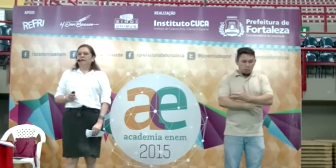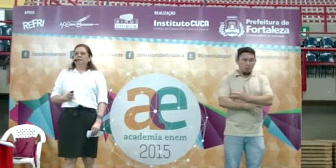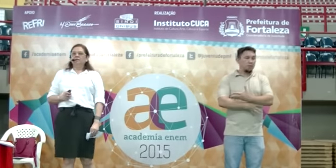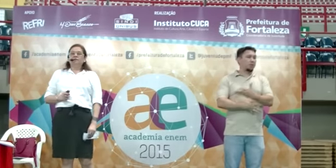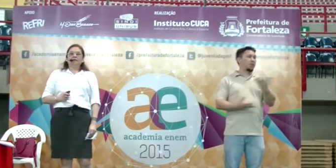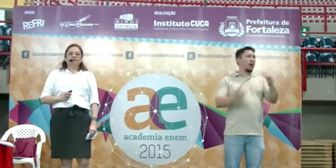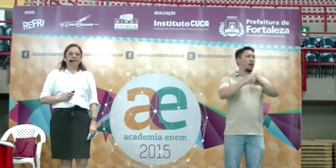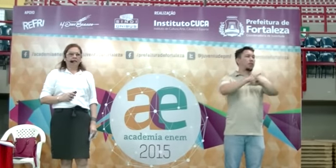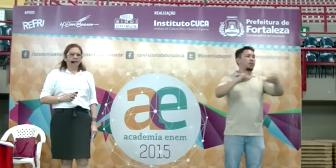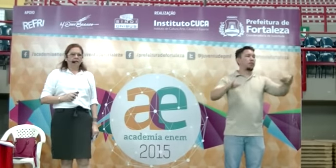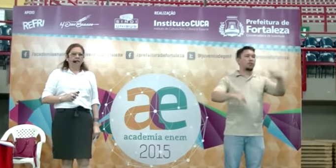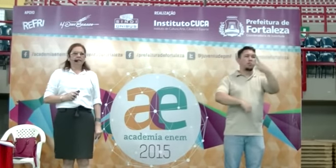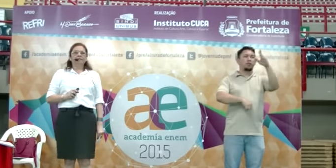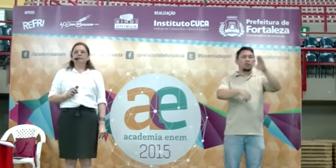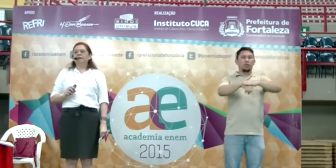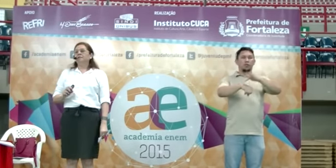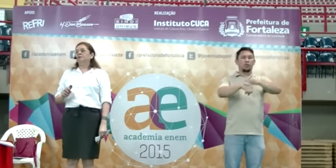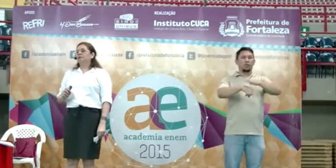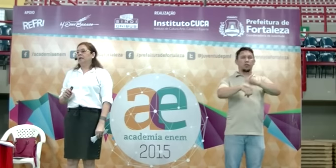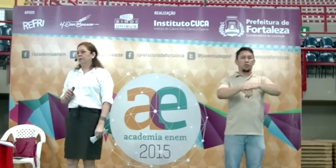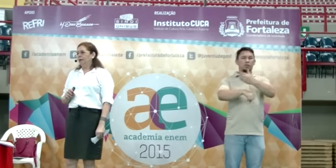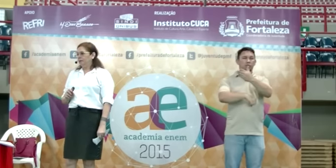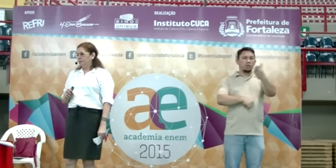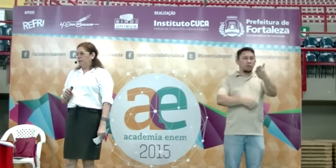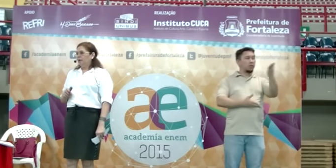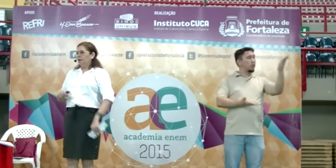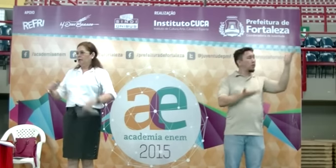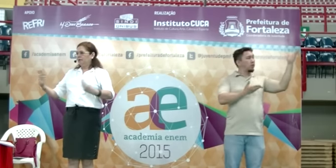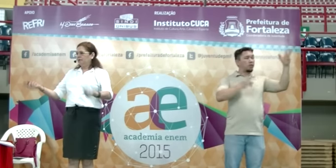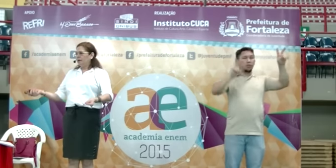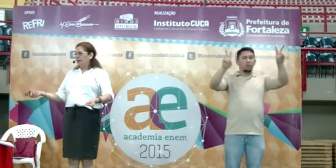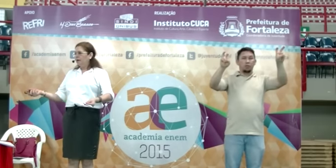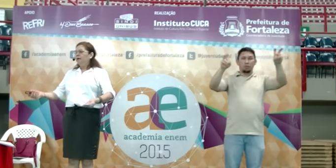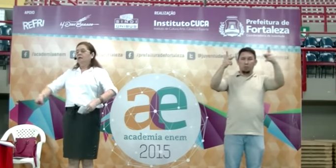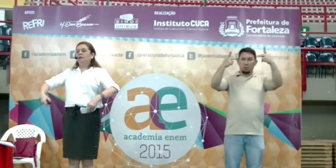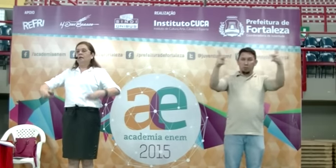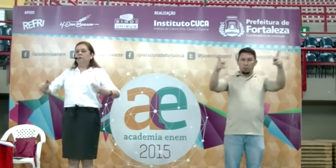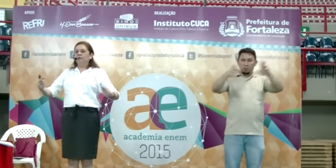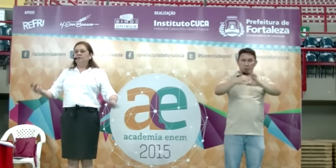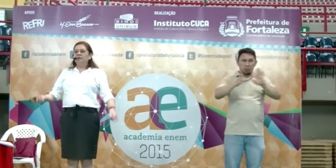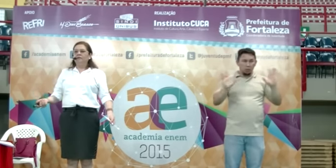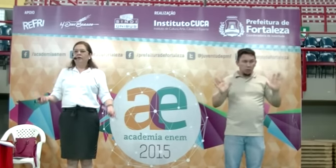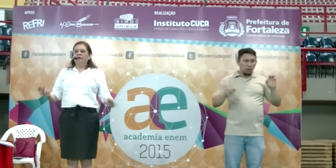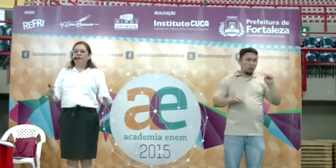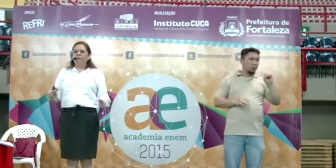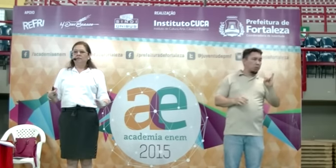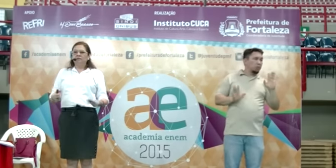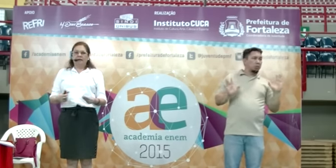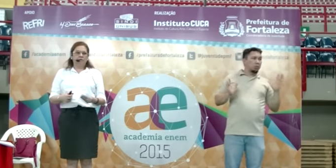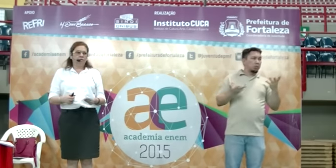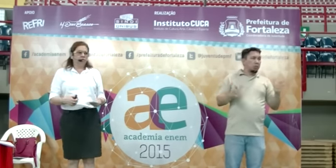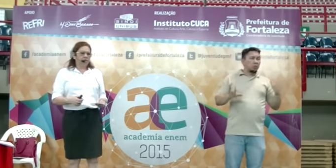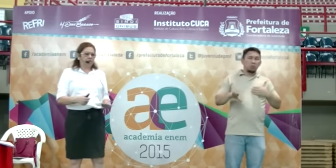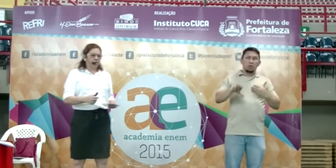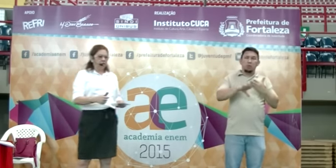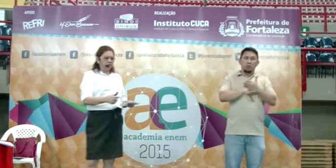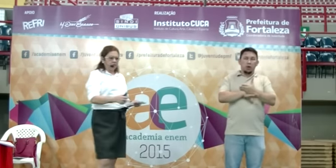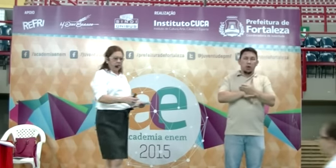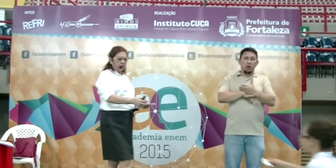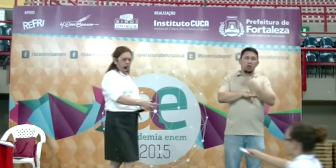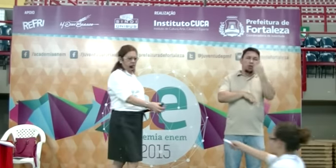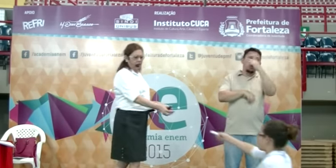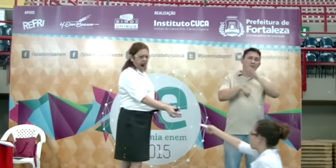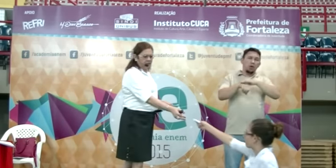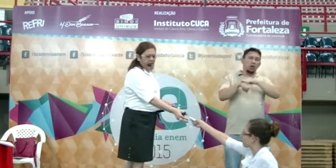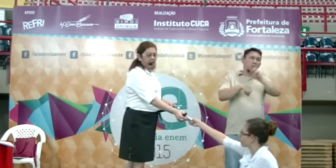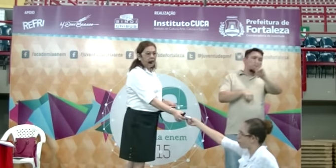para vocês fazerem esse tema. Quem quiser e quem não quiser vai olhar no site. Eu deixei